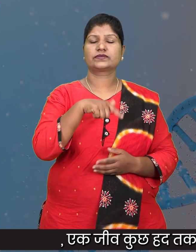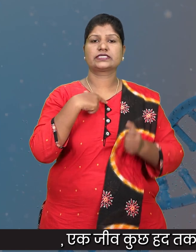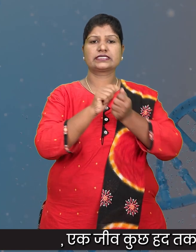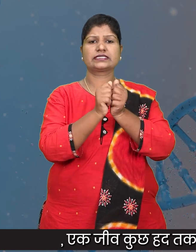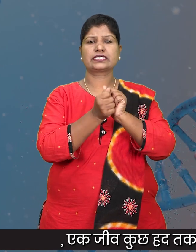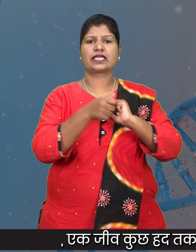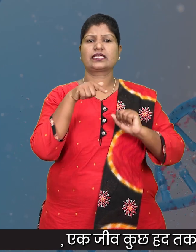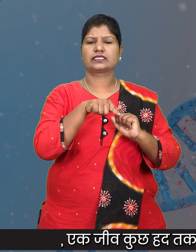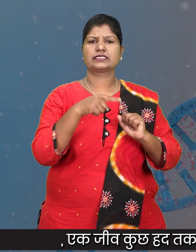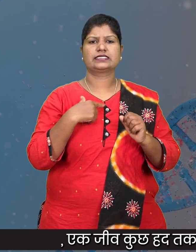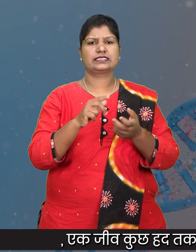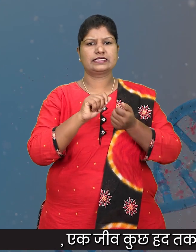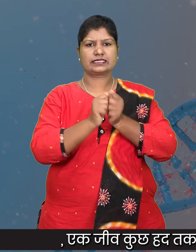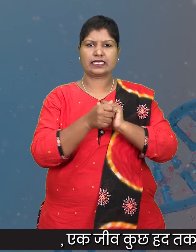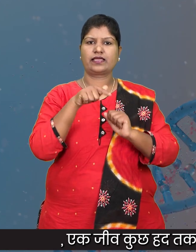करेगा।